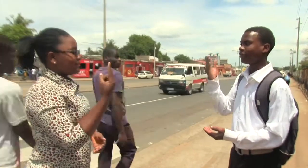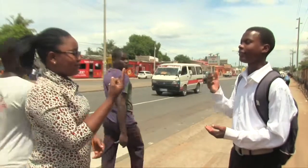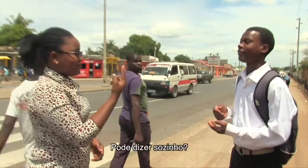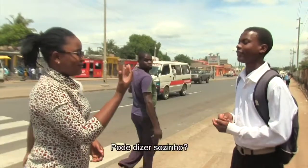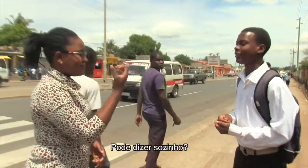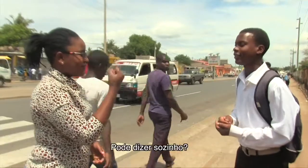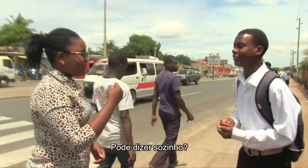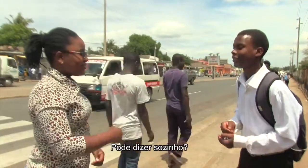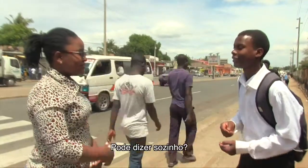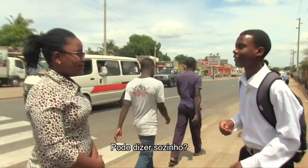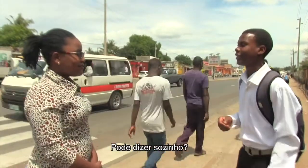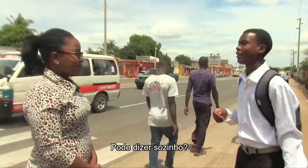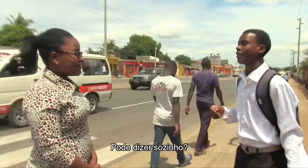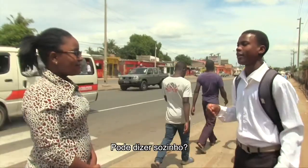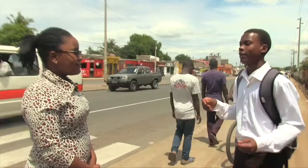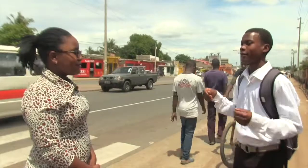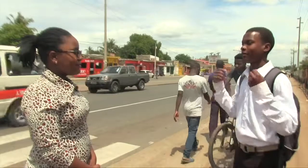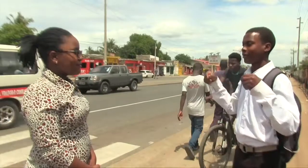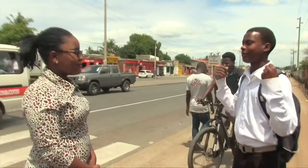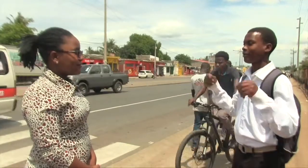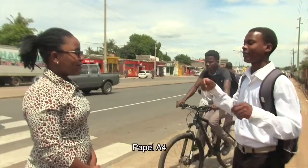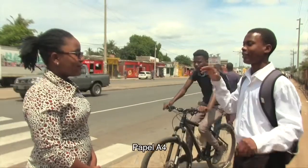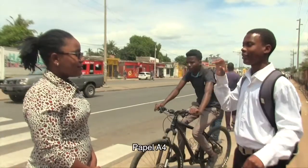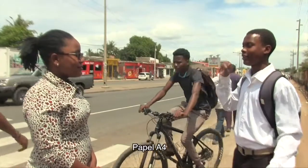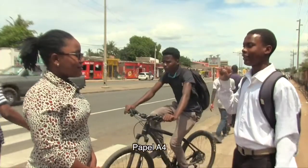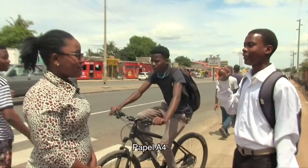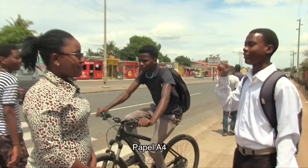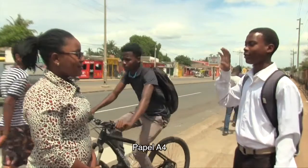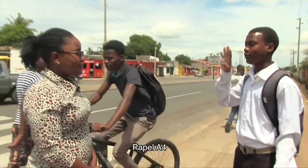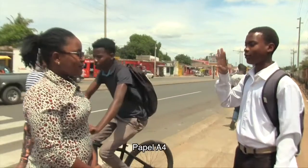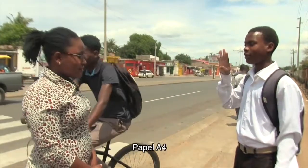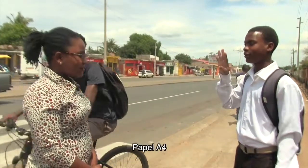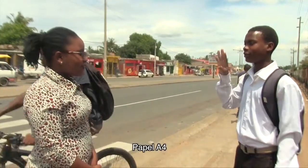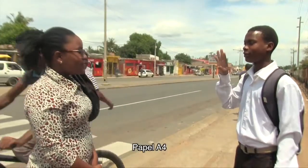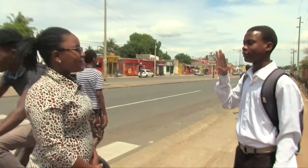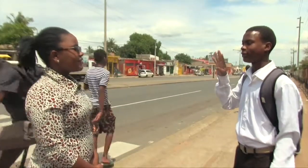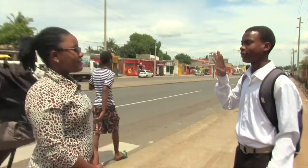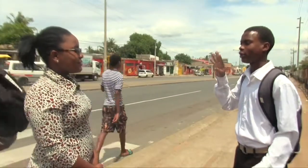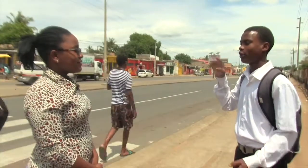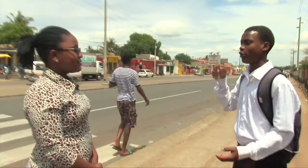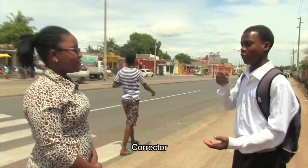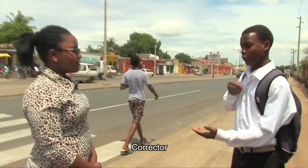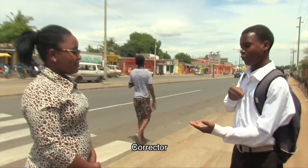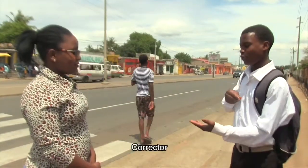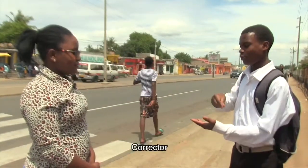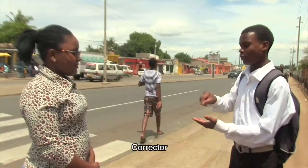Pode dizer sozinho. Papel A4 Corretor